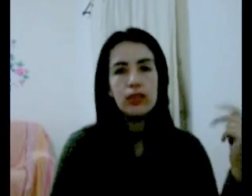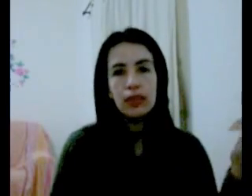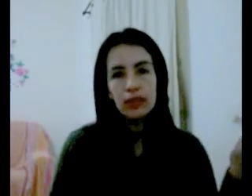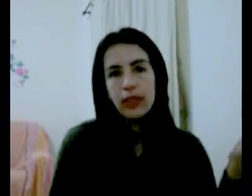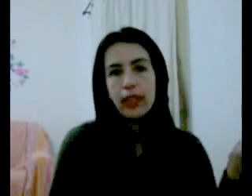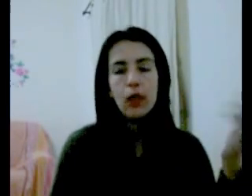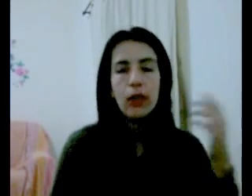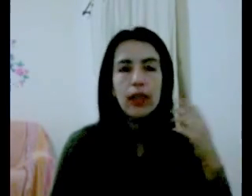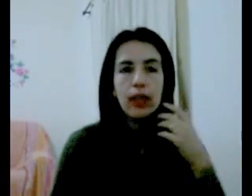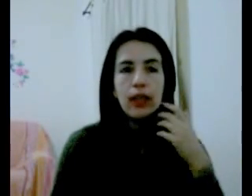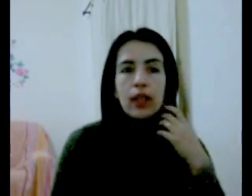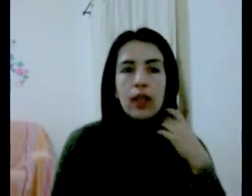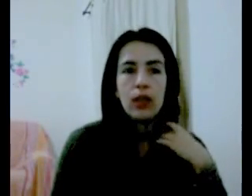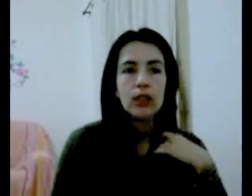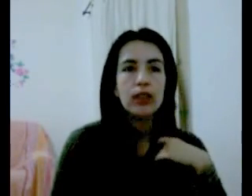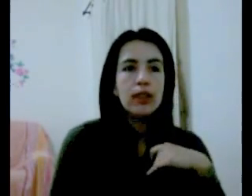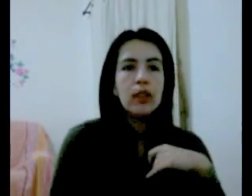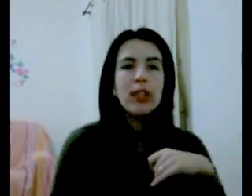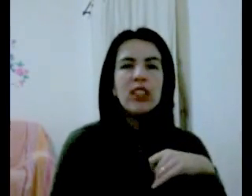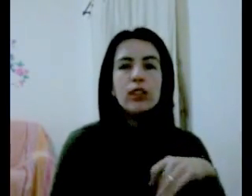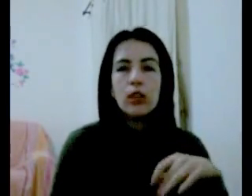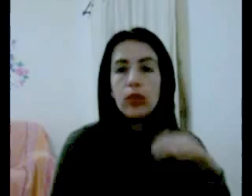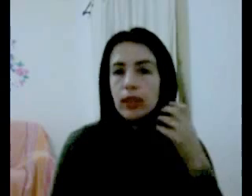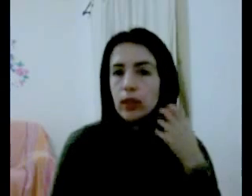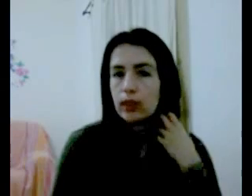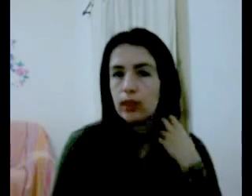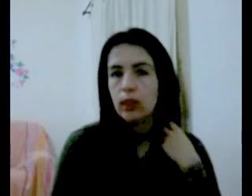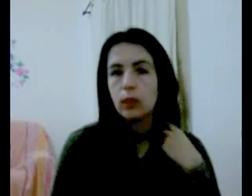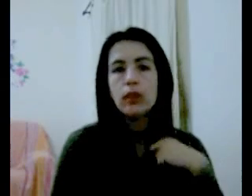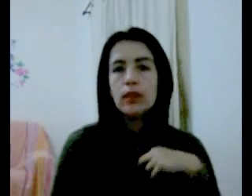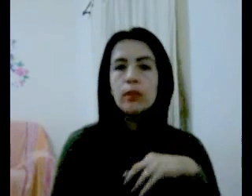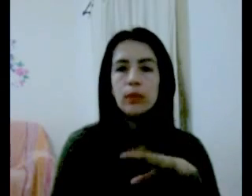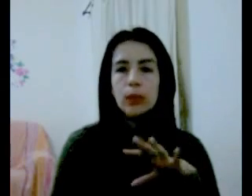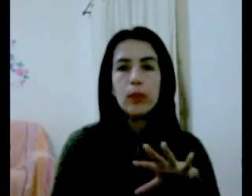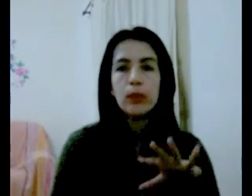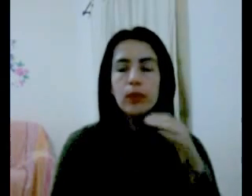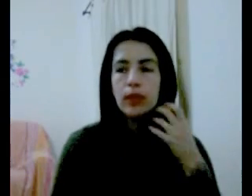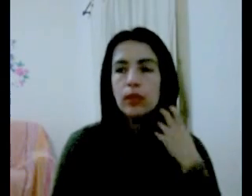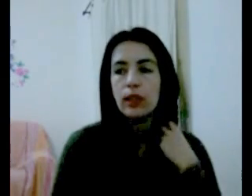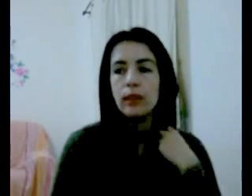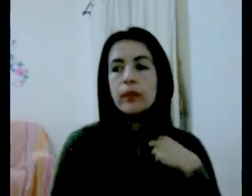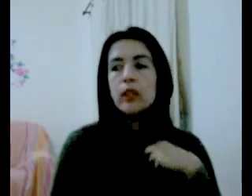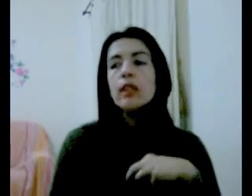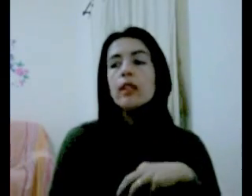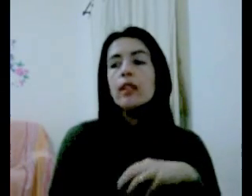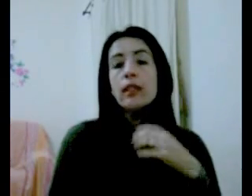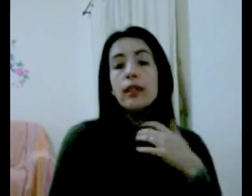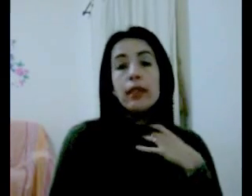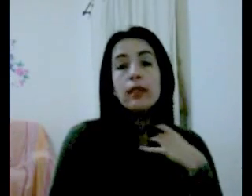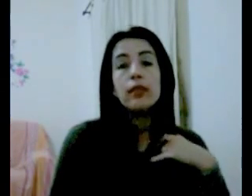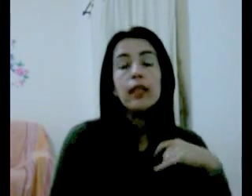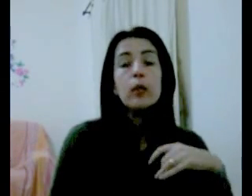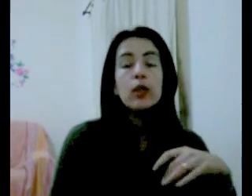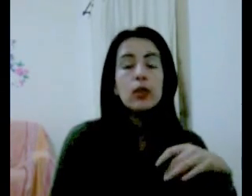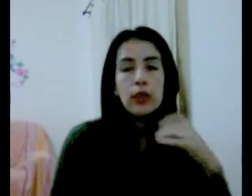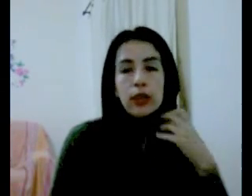falando, né, na hora lá. Eu acho que, de repente, ele só faz o exame e pronto, né, não sei. E, enfim, daí amanhã eu